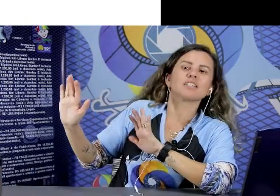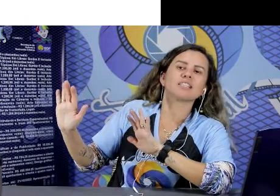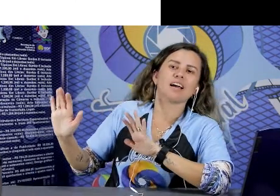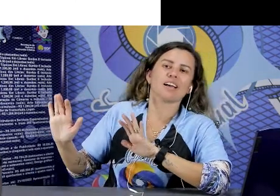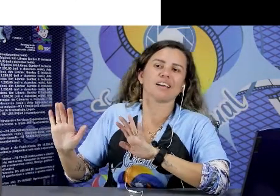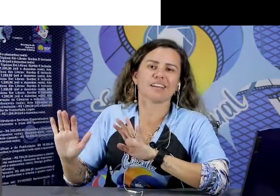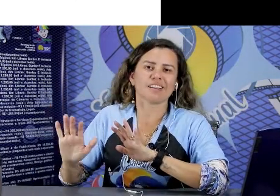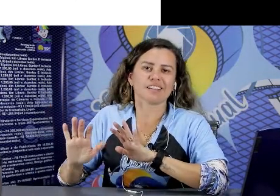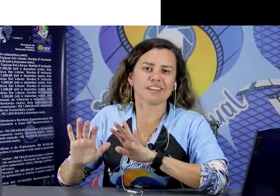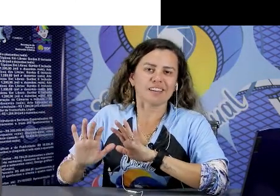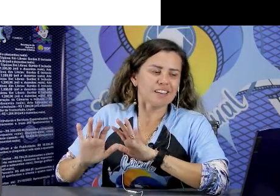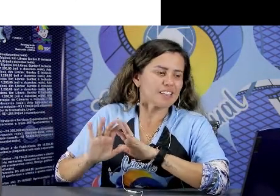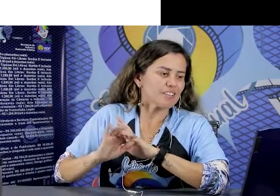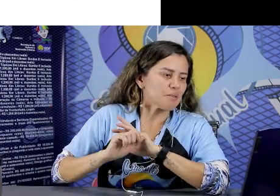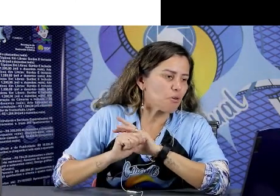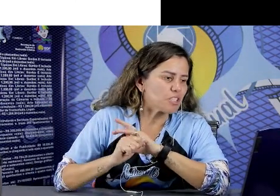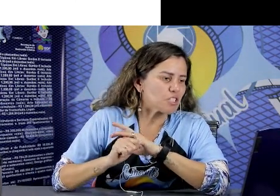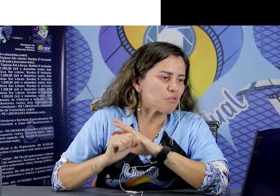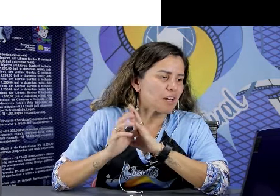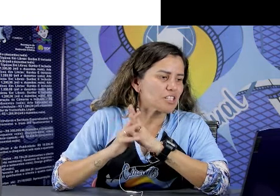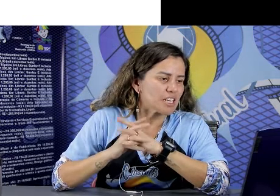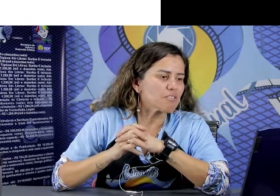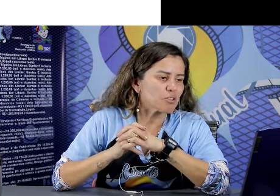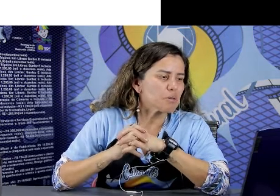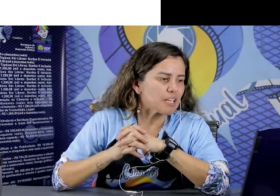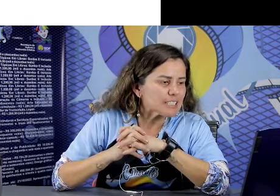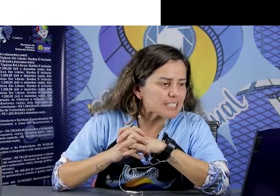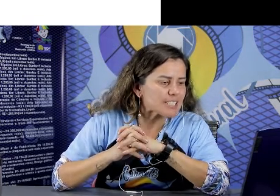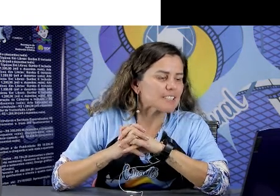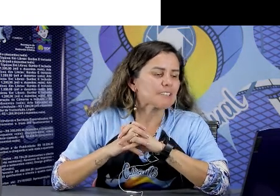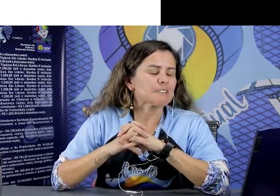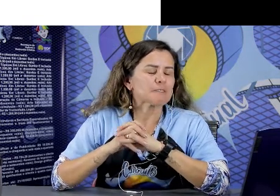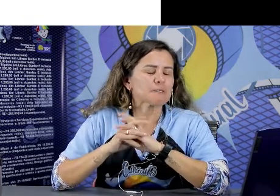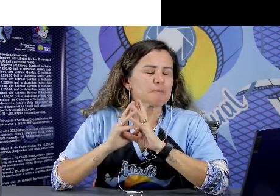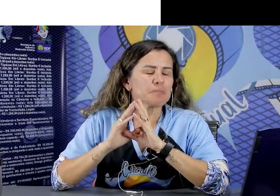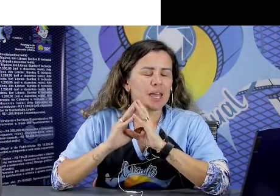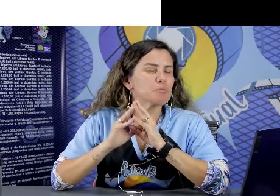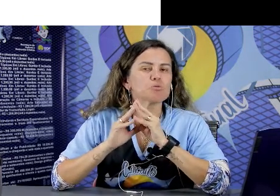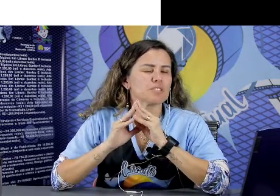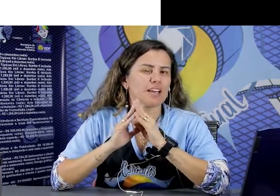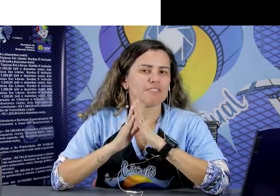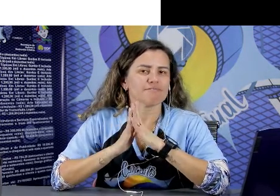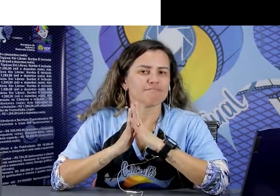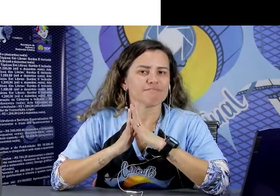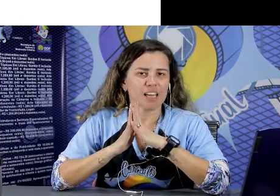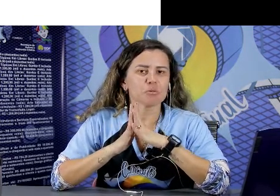distanciar. Então, quando a gente fala de língua dominante, é muito sério. É muito